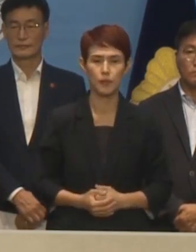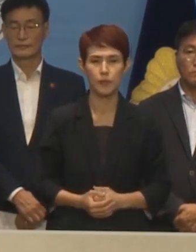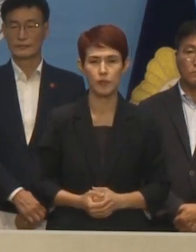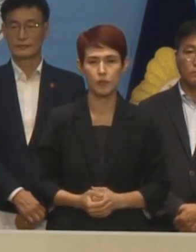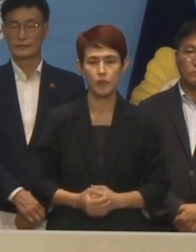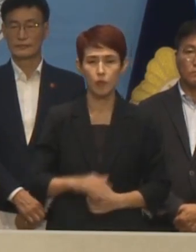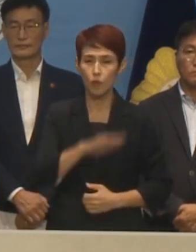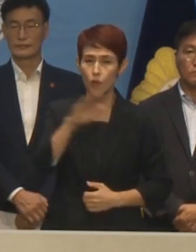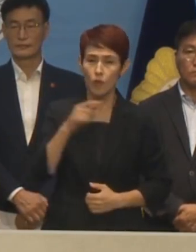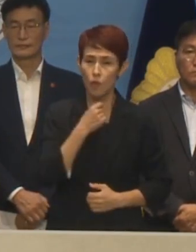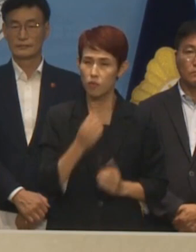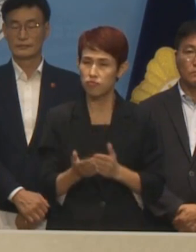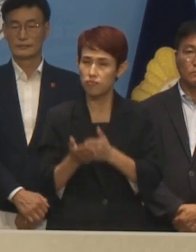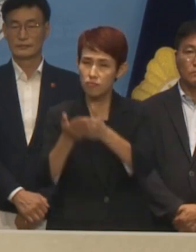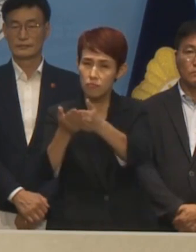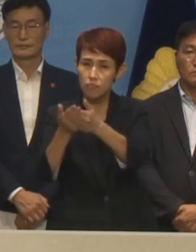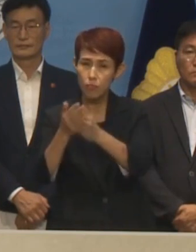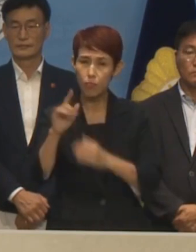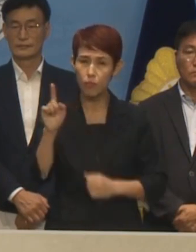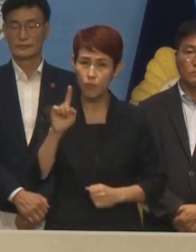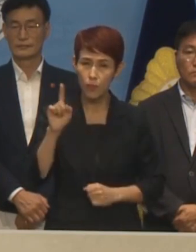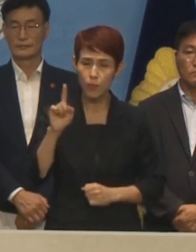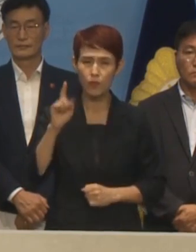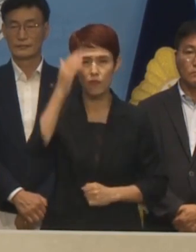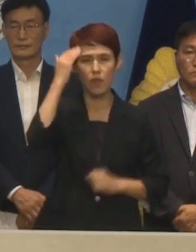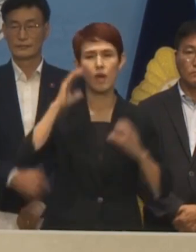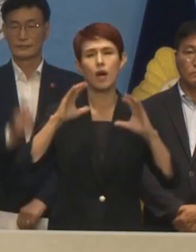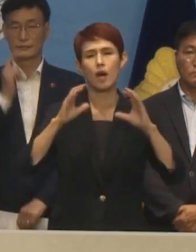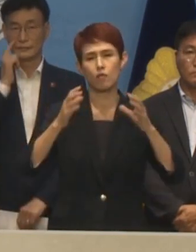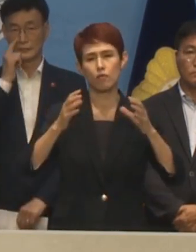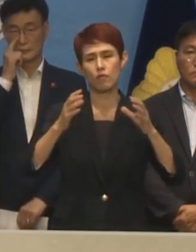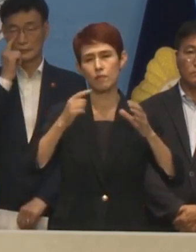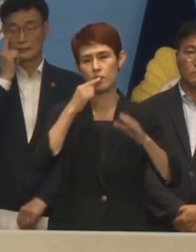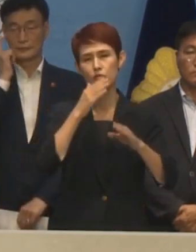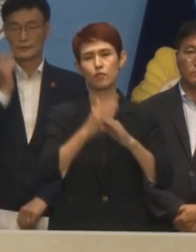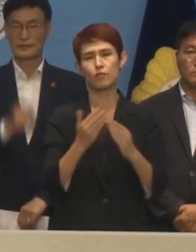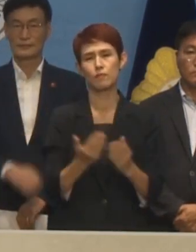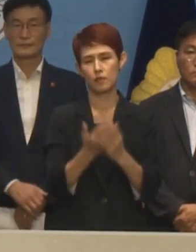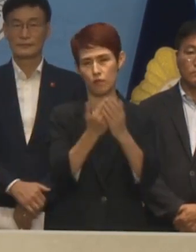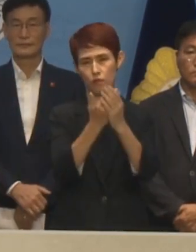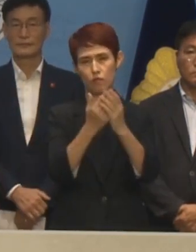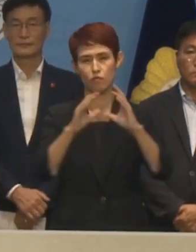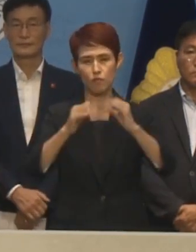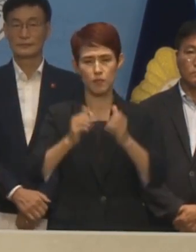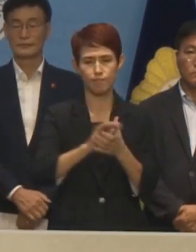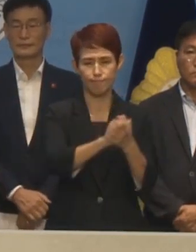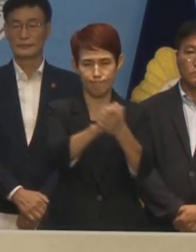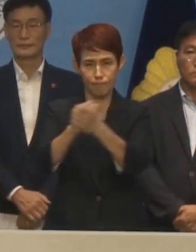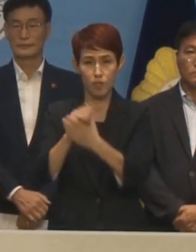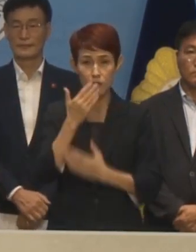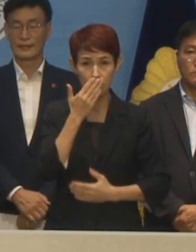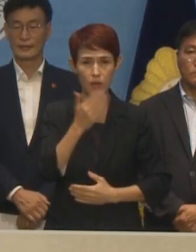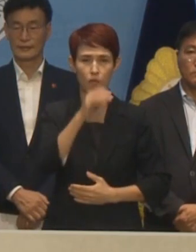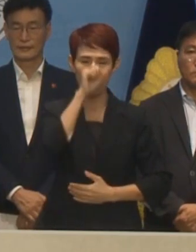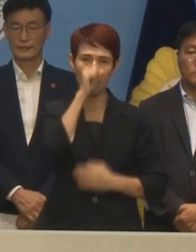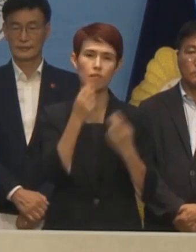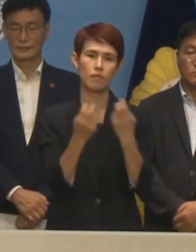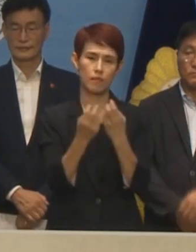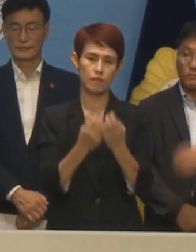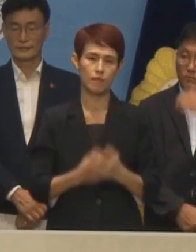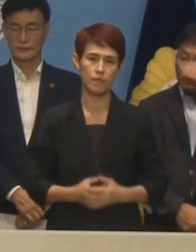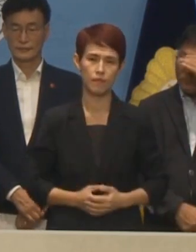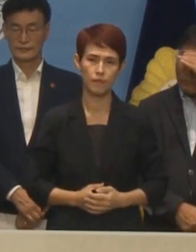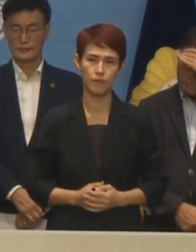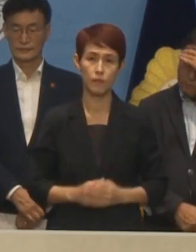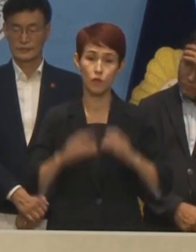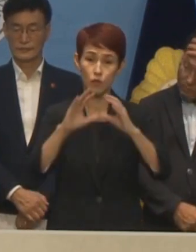저희들이 요구하는 이 외침은 대한민국의 민주의 발전과 국민화합을 이뤄낼 수 있는 지름길이며 국민을